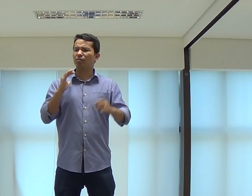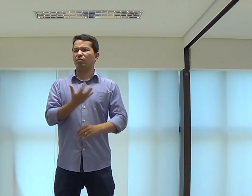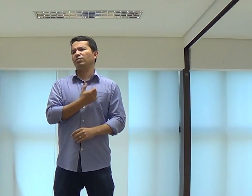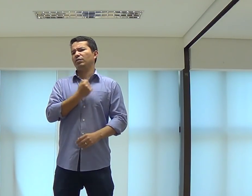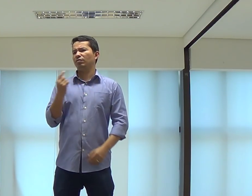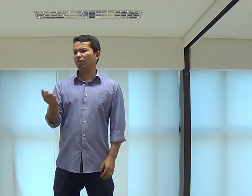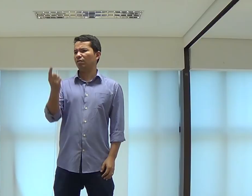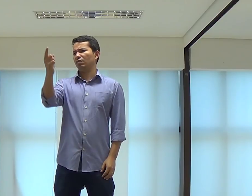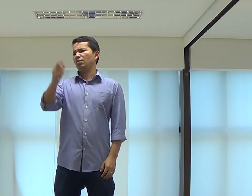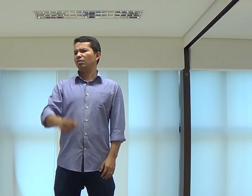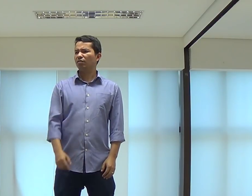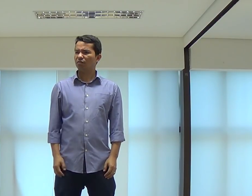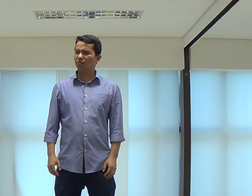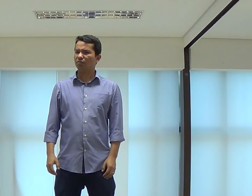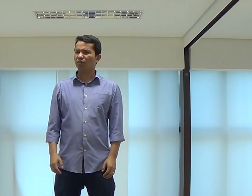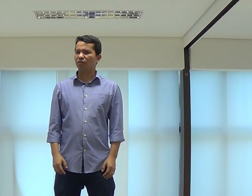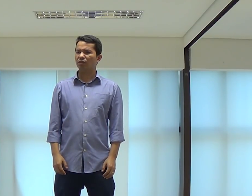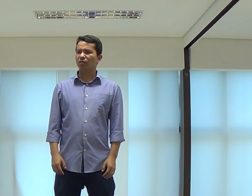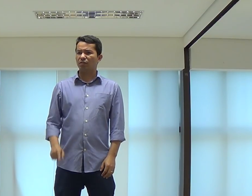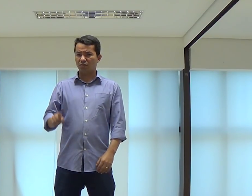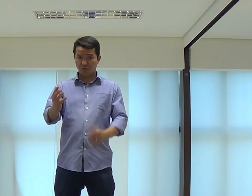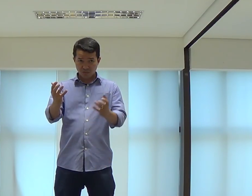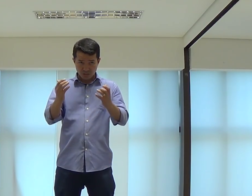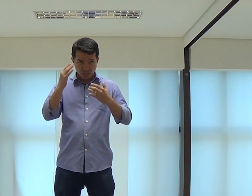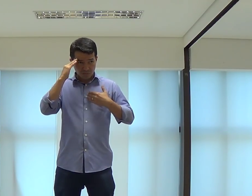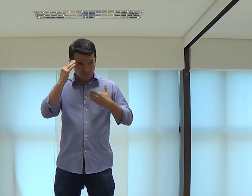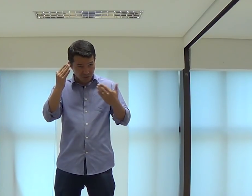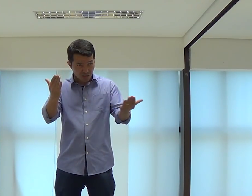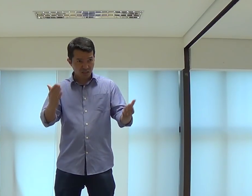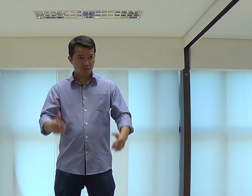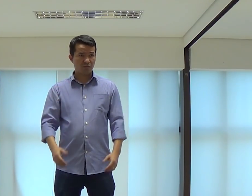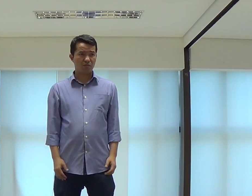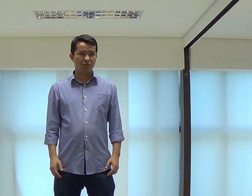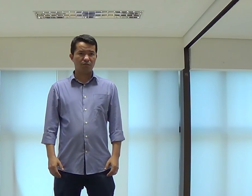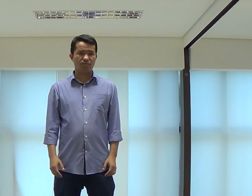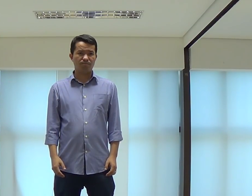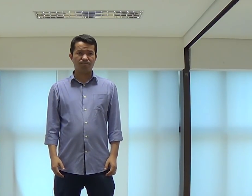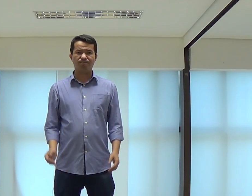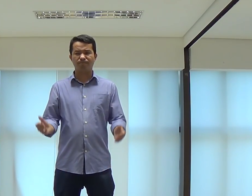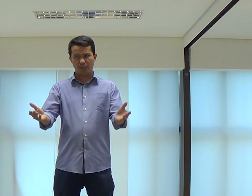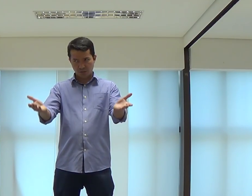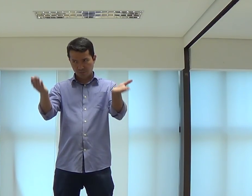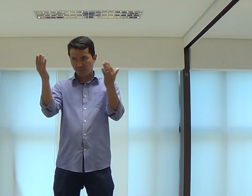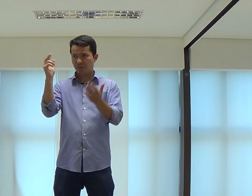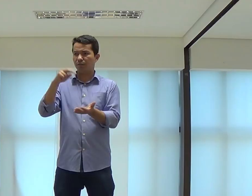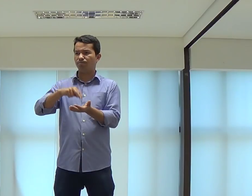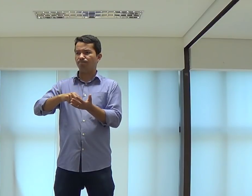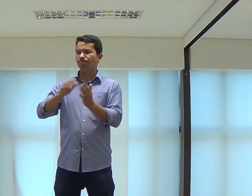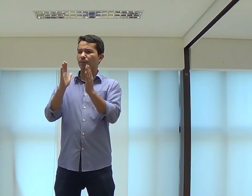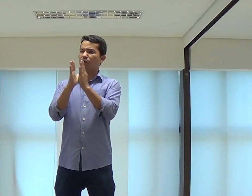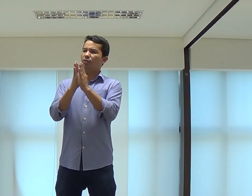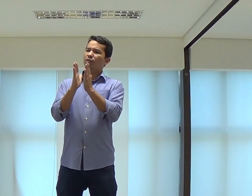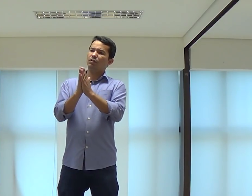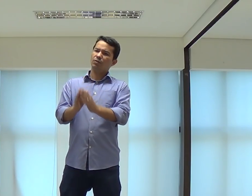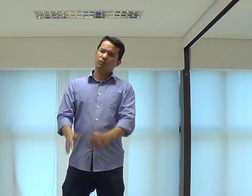presente. Olha que presente especial. Você quer agradecer a Deus por isso? Então vamos ficar em pé, vamos